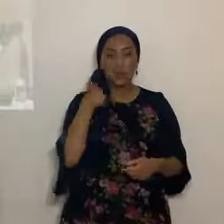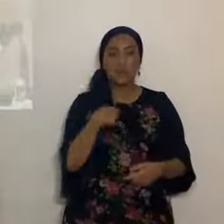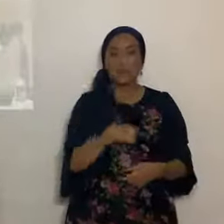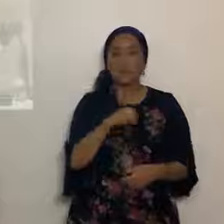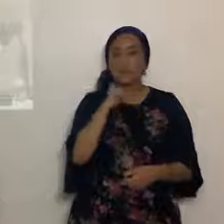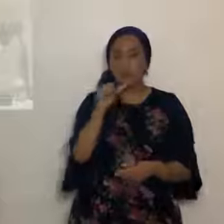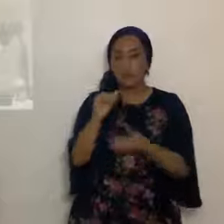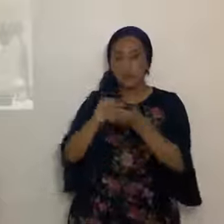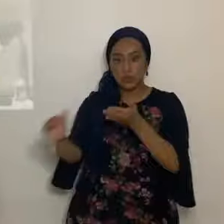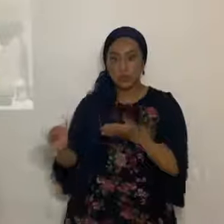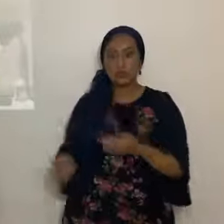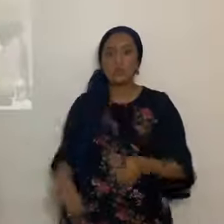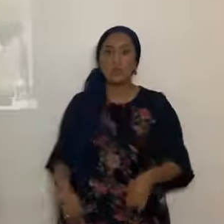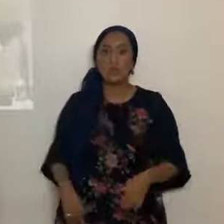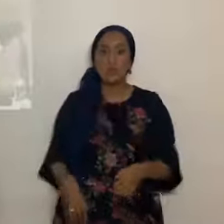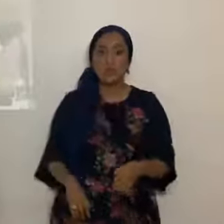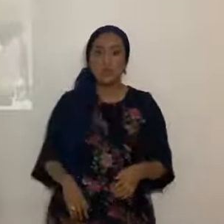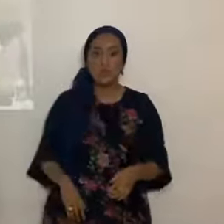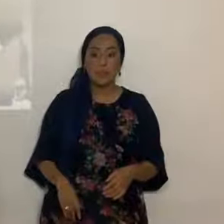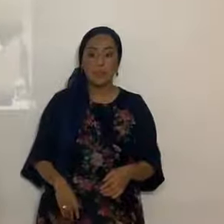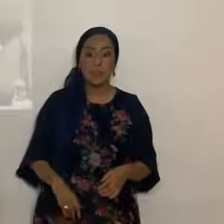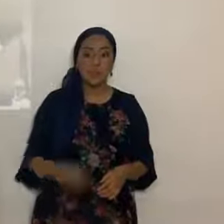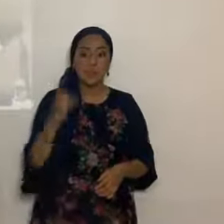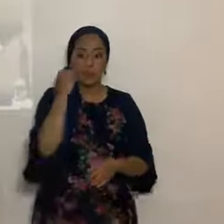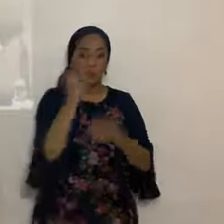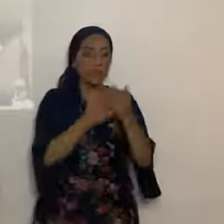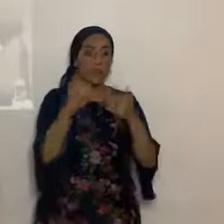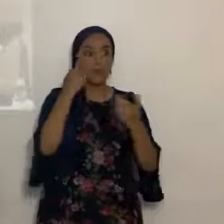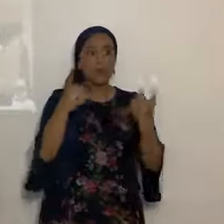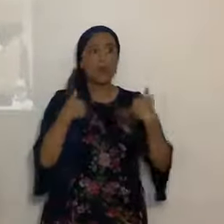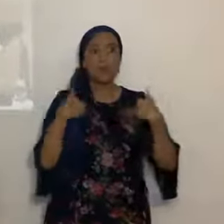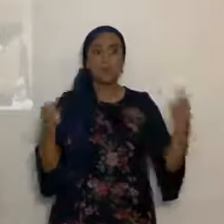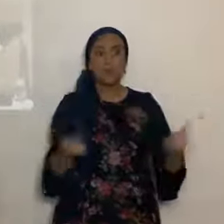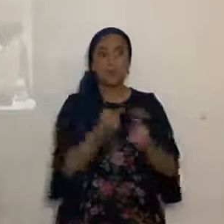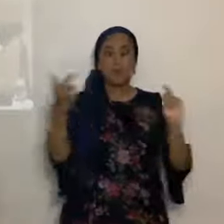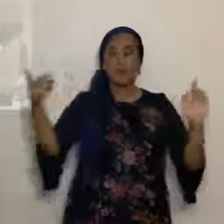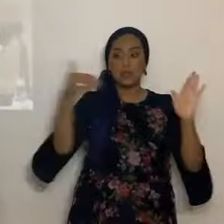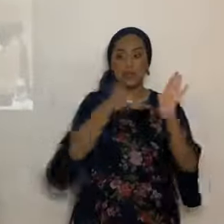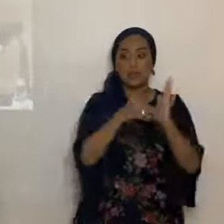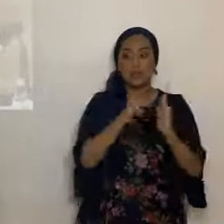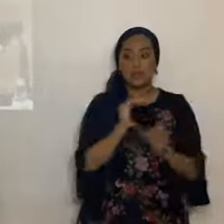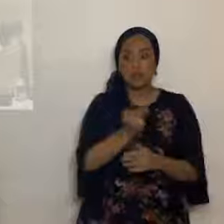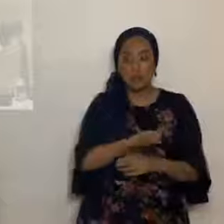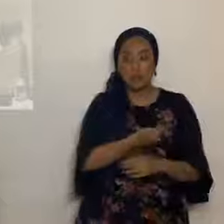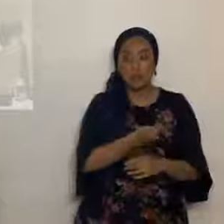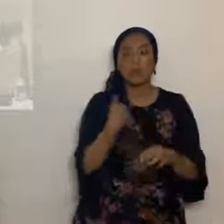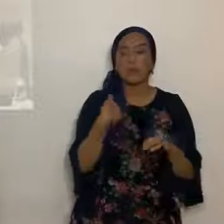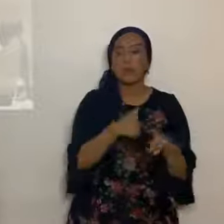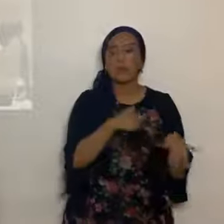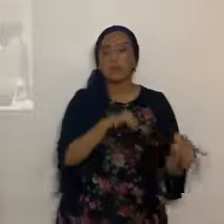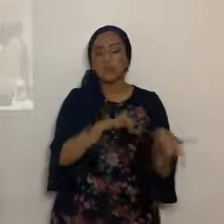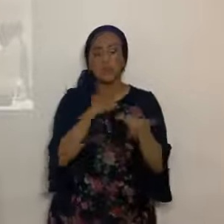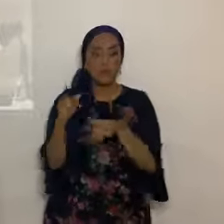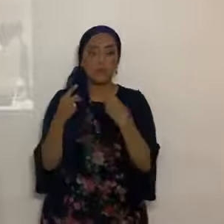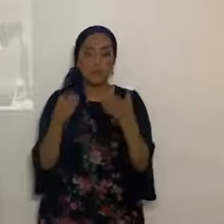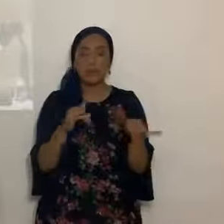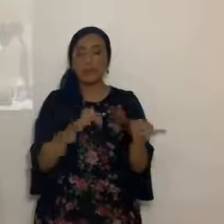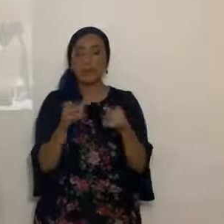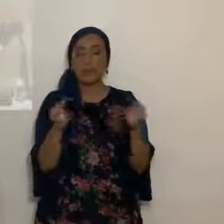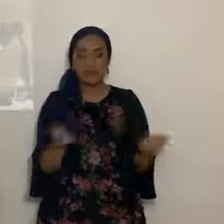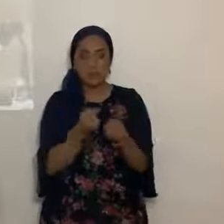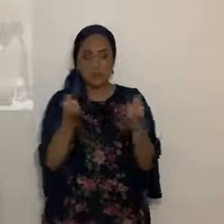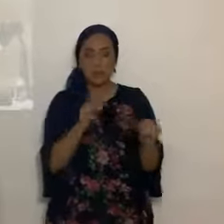perdonamos. Repito, si alguien ha pecado contra nosotros, también nosotros hacemos el mismo